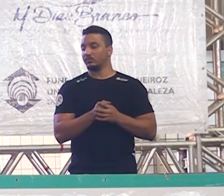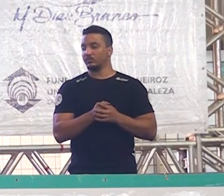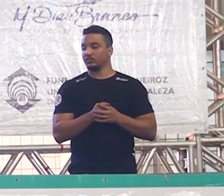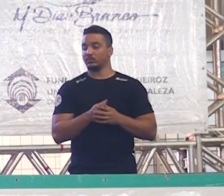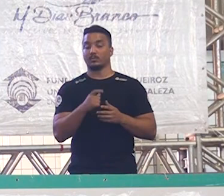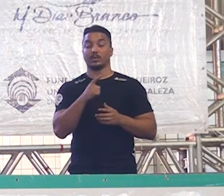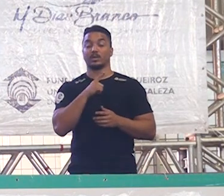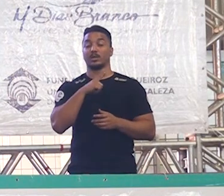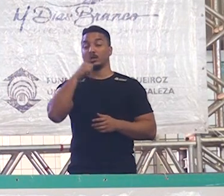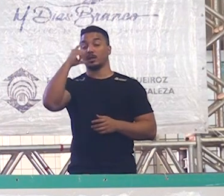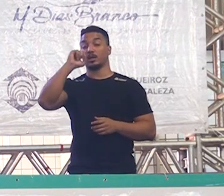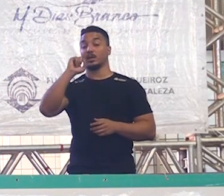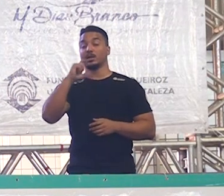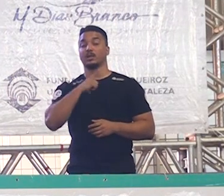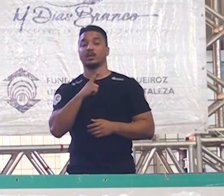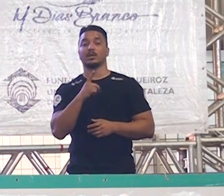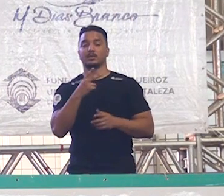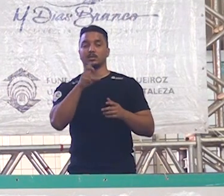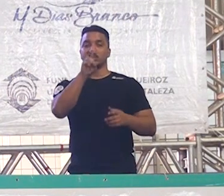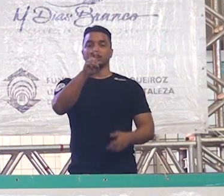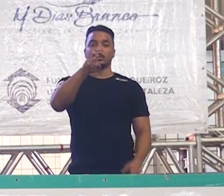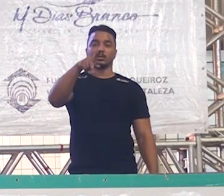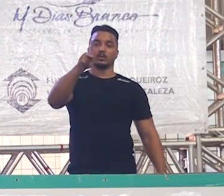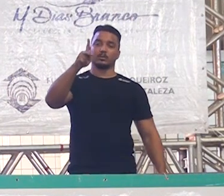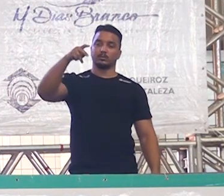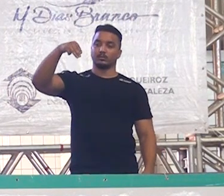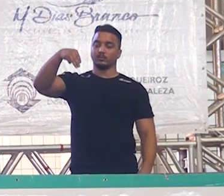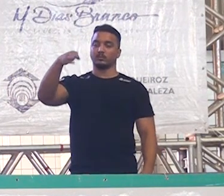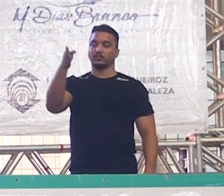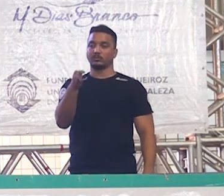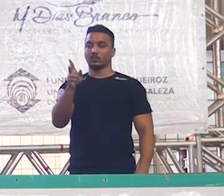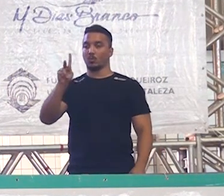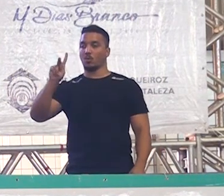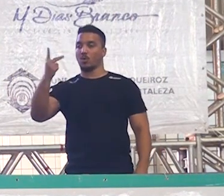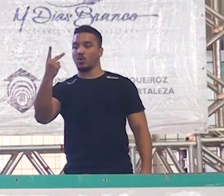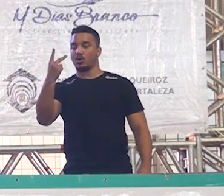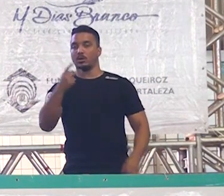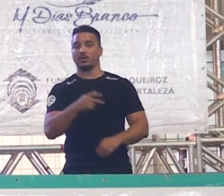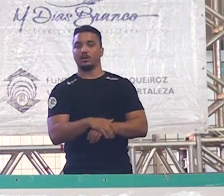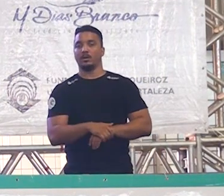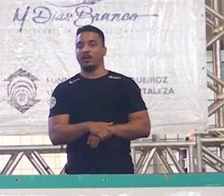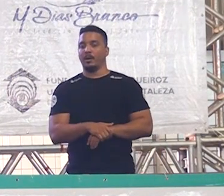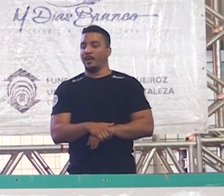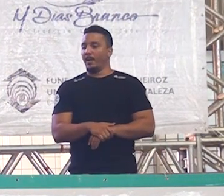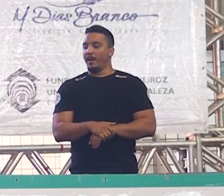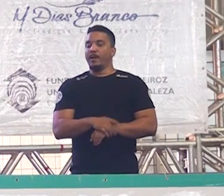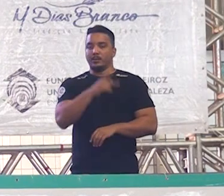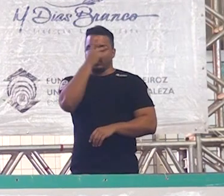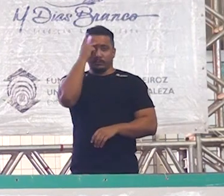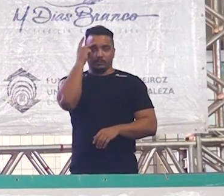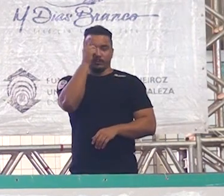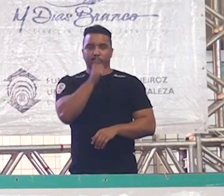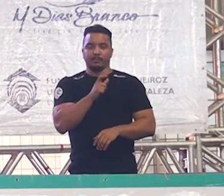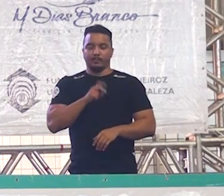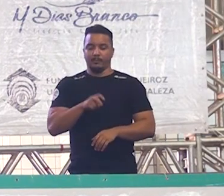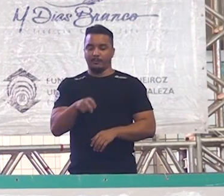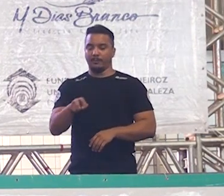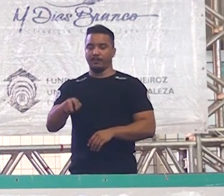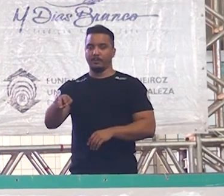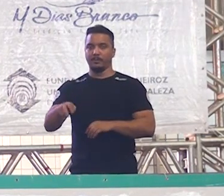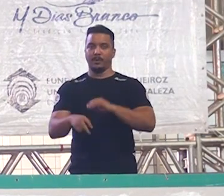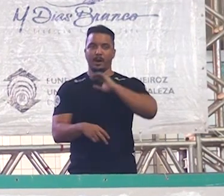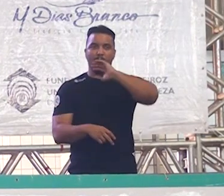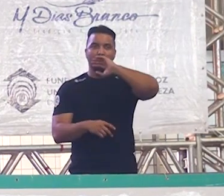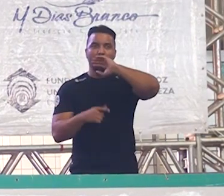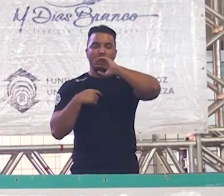Quem é que na nossa tabela aqui está andando a 5 km por hora? A pessoa.